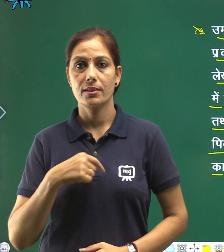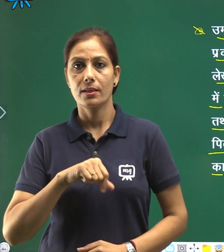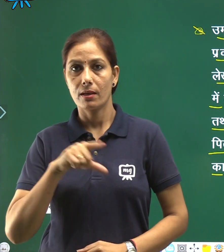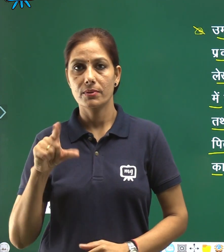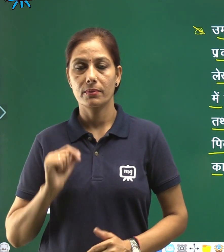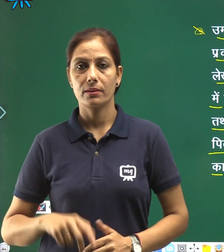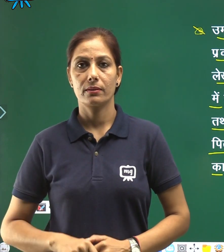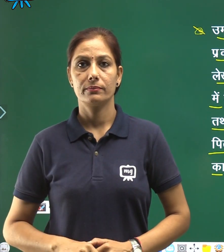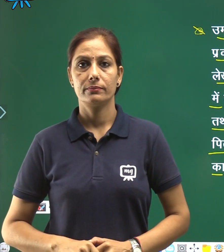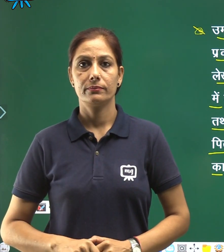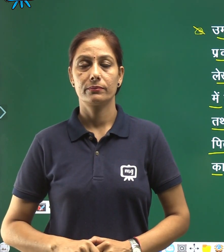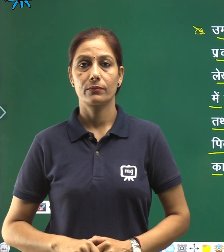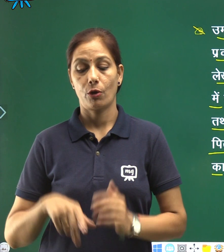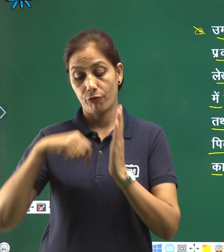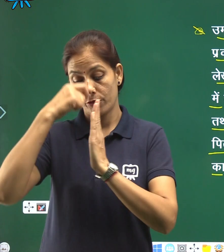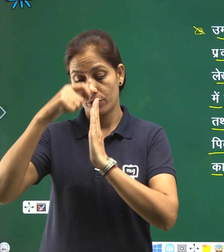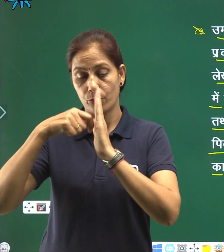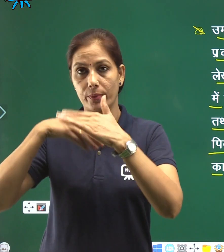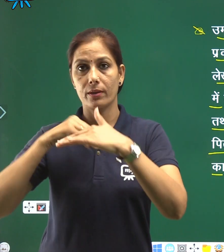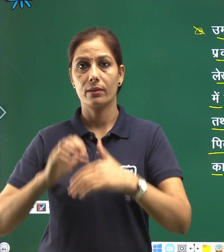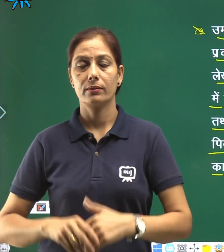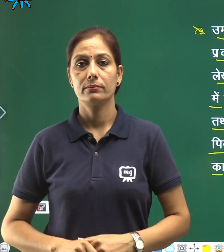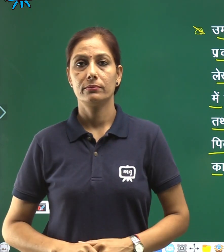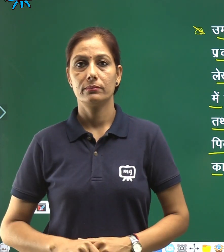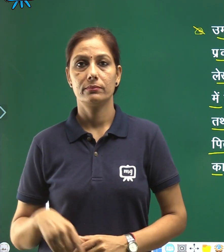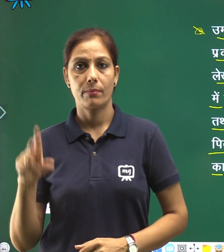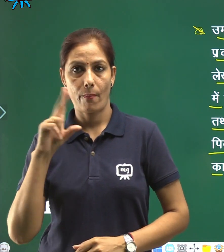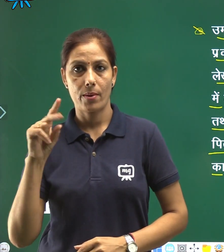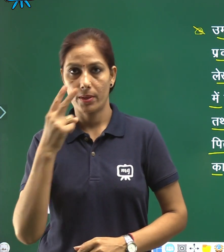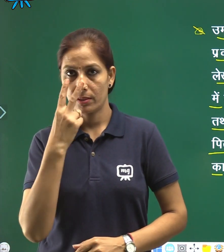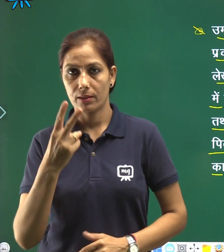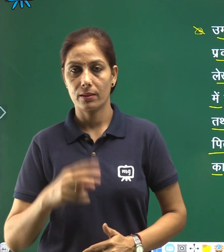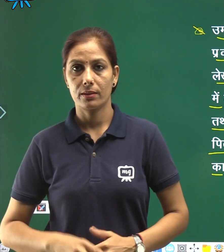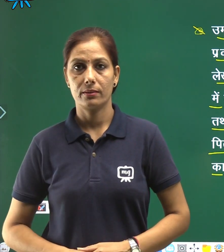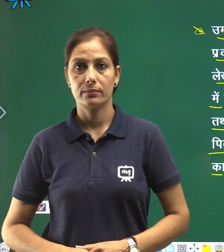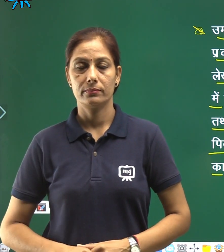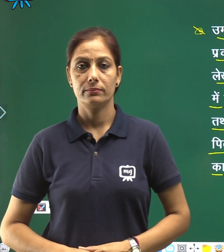आप वीडियो में बार बार देखें,